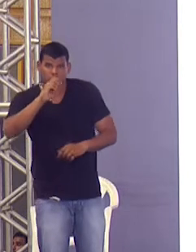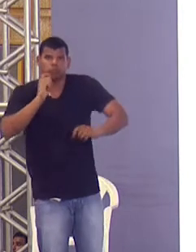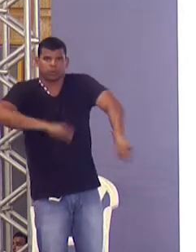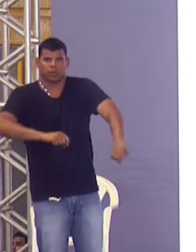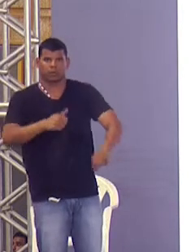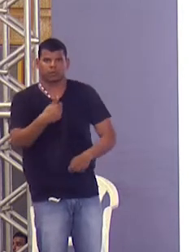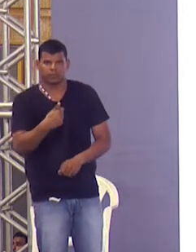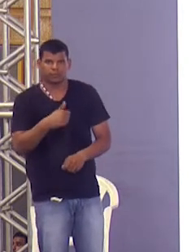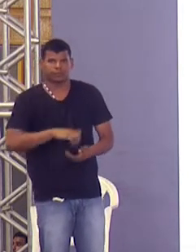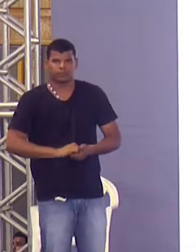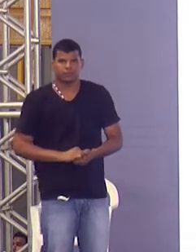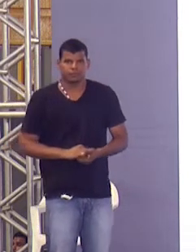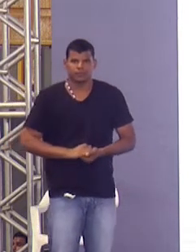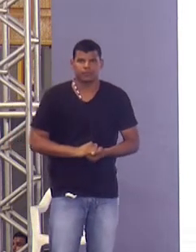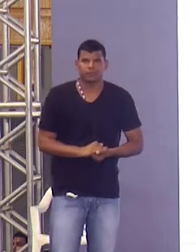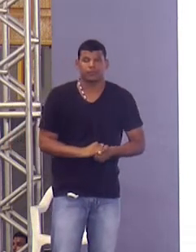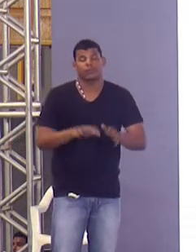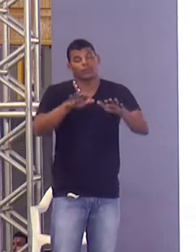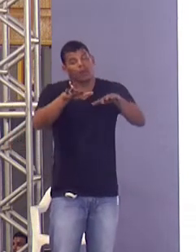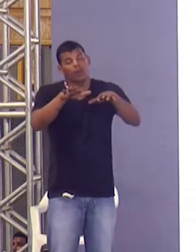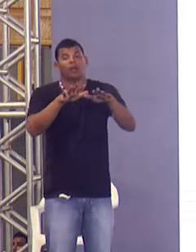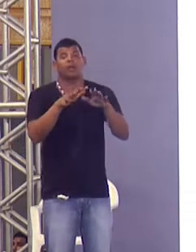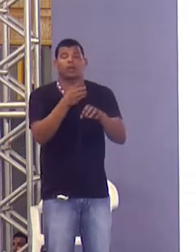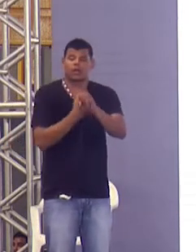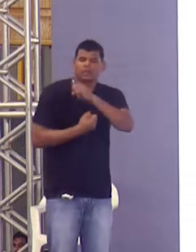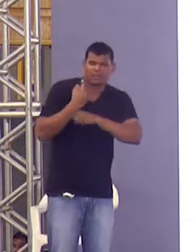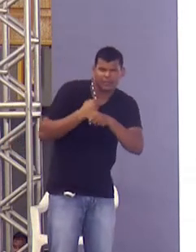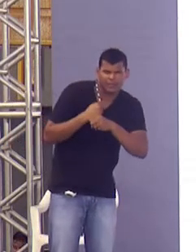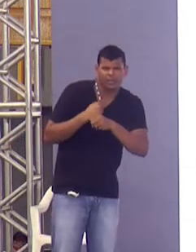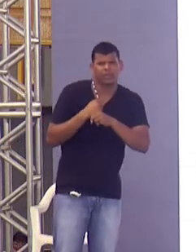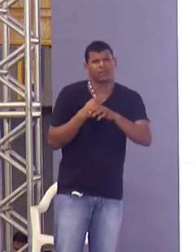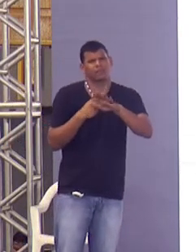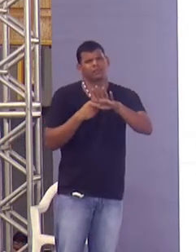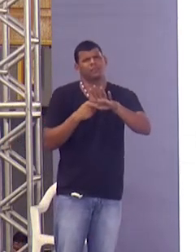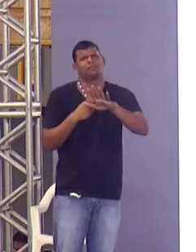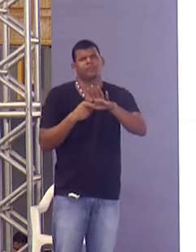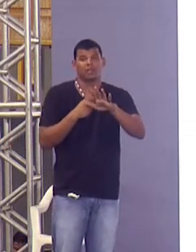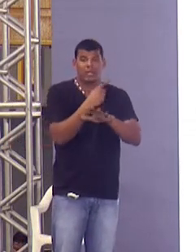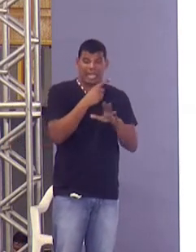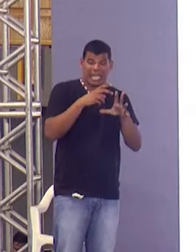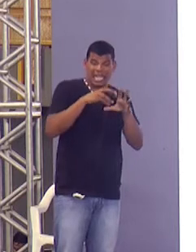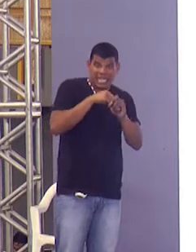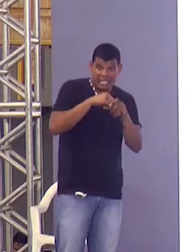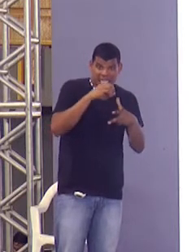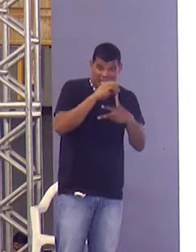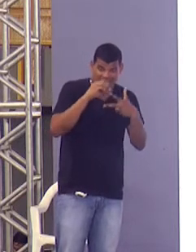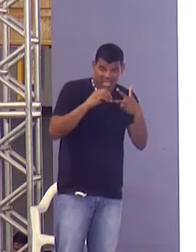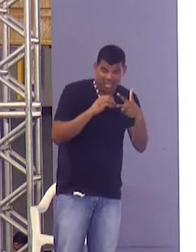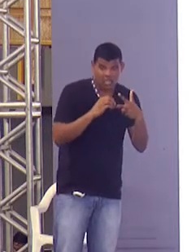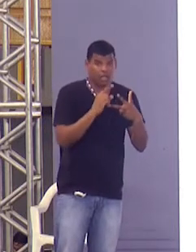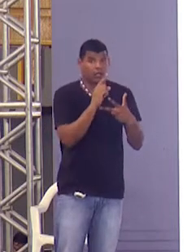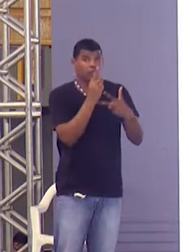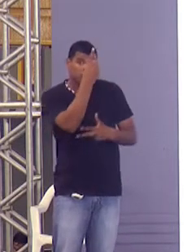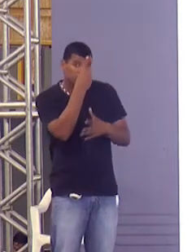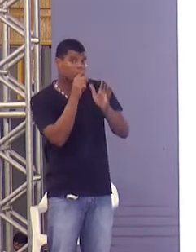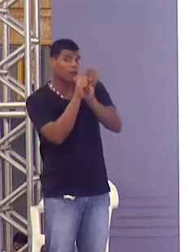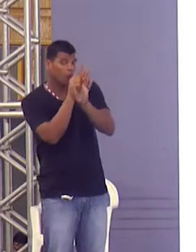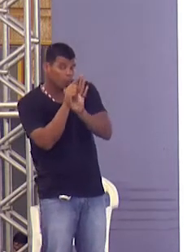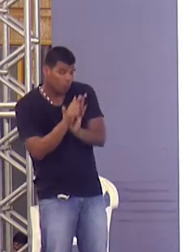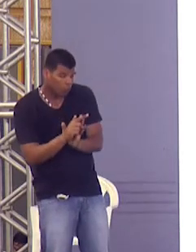tá? Ano passado, caiu uma questão no